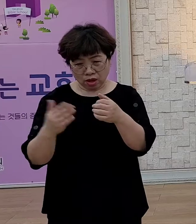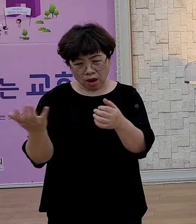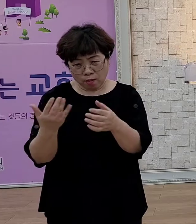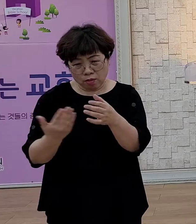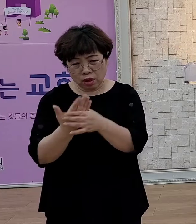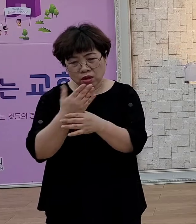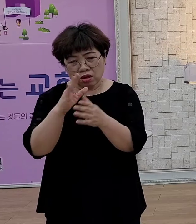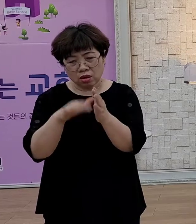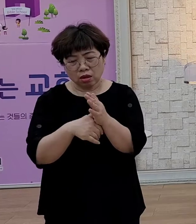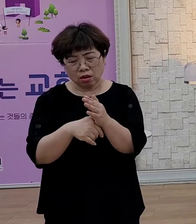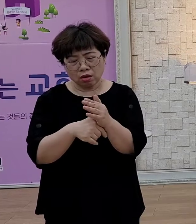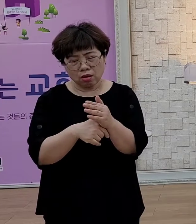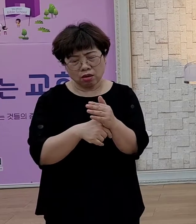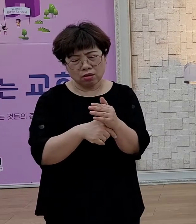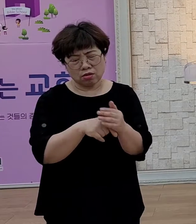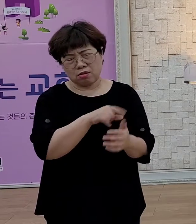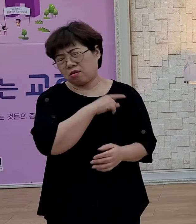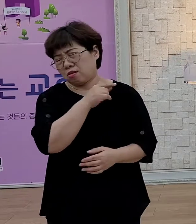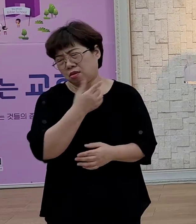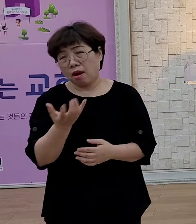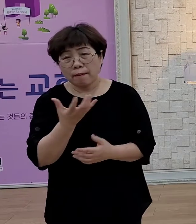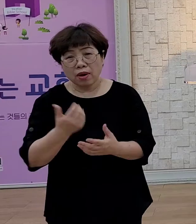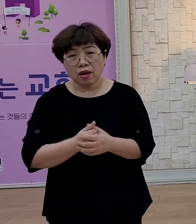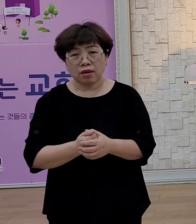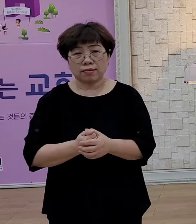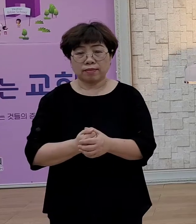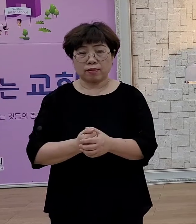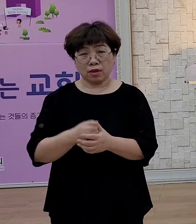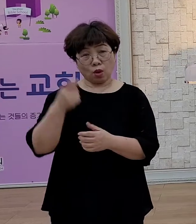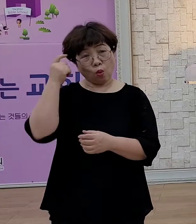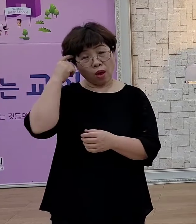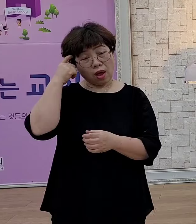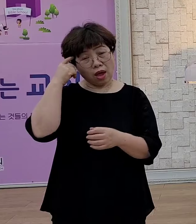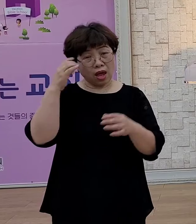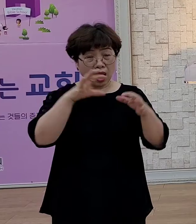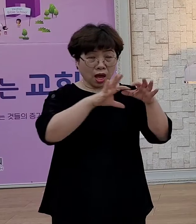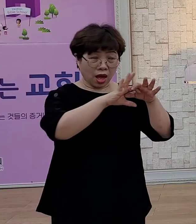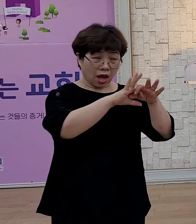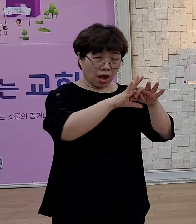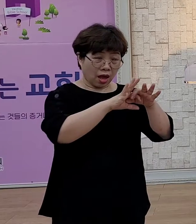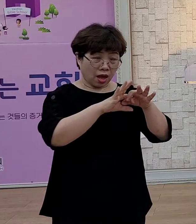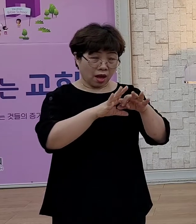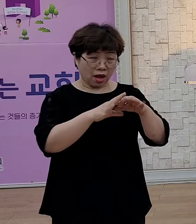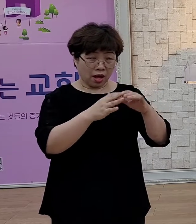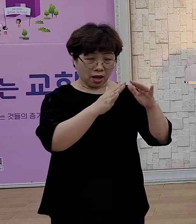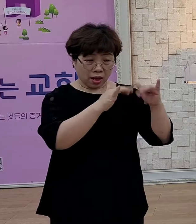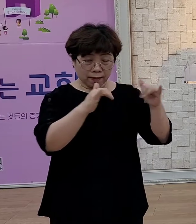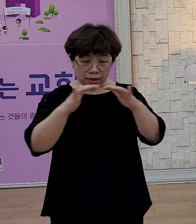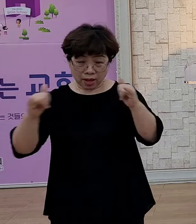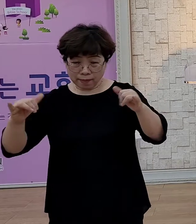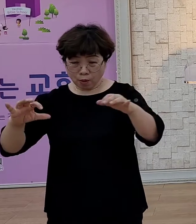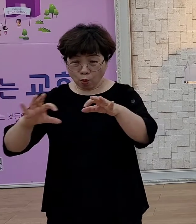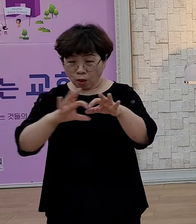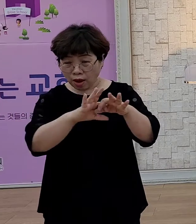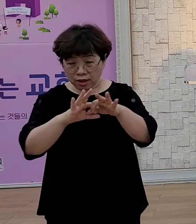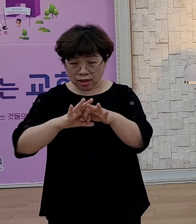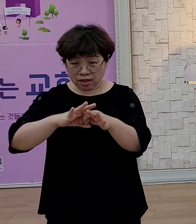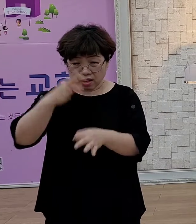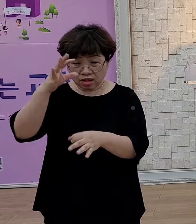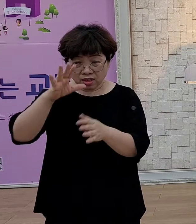경험해 본 사람은 압니다. 왜냐하면 이 관계에서 깨어지는 이 고난의 문제가요. 우리가 당하는 고난